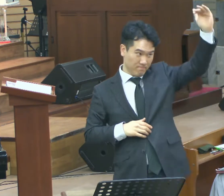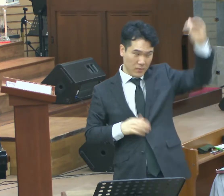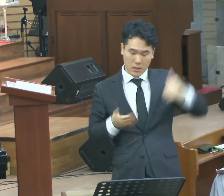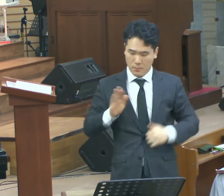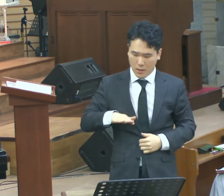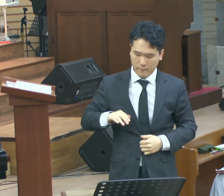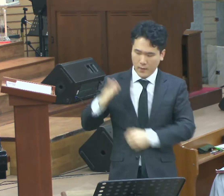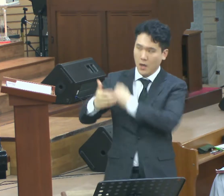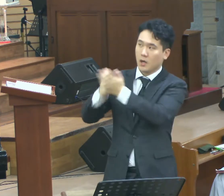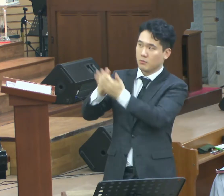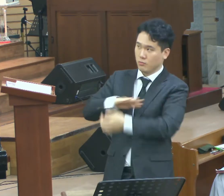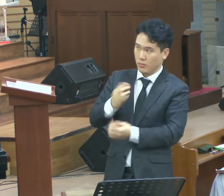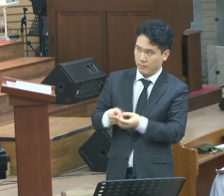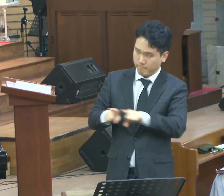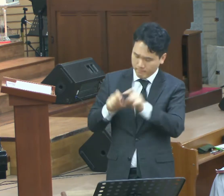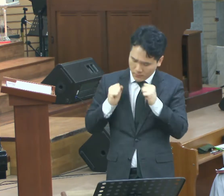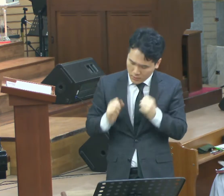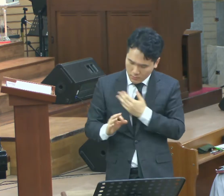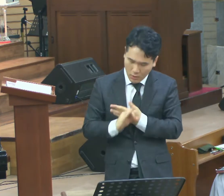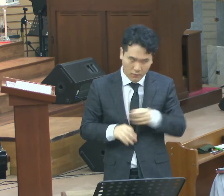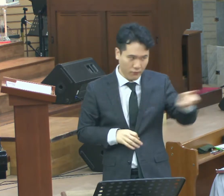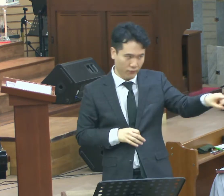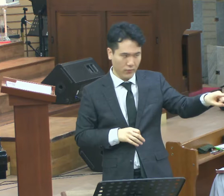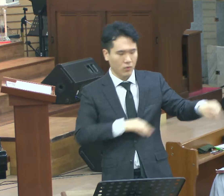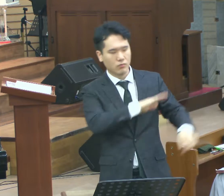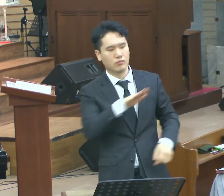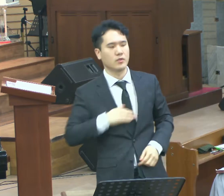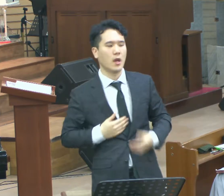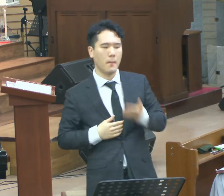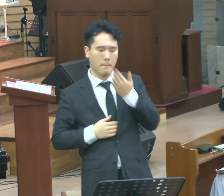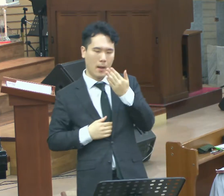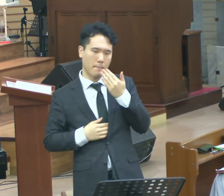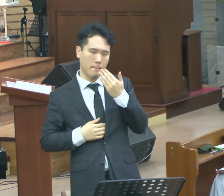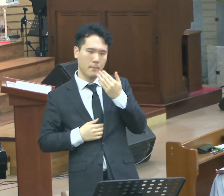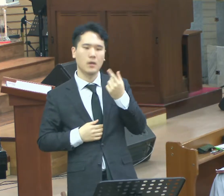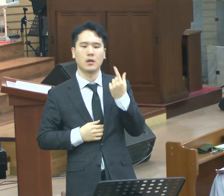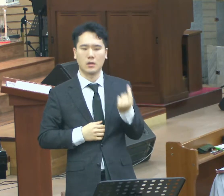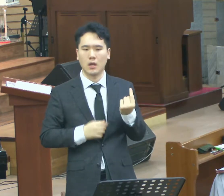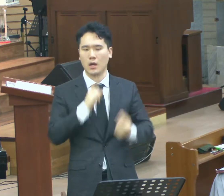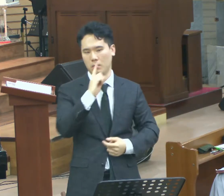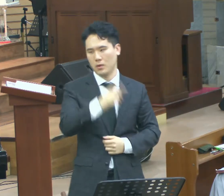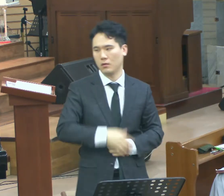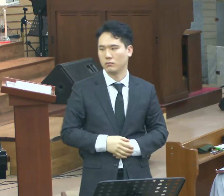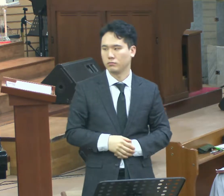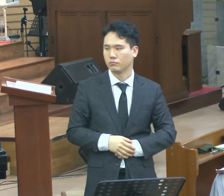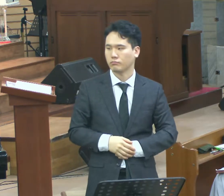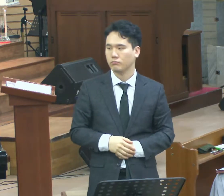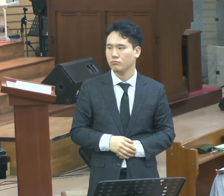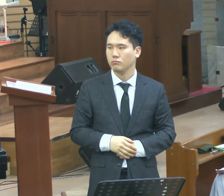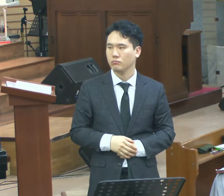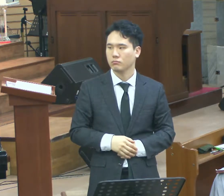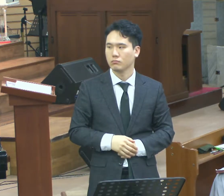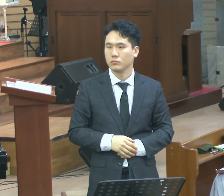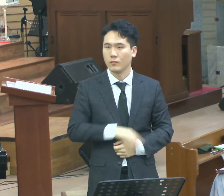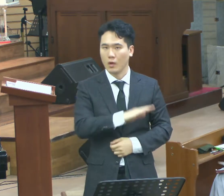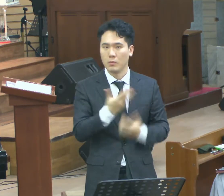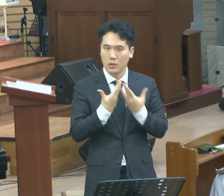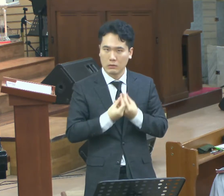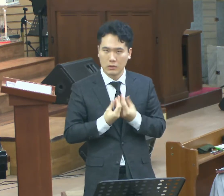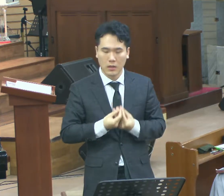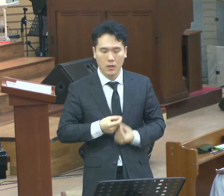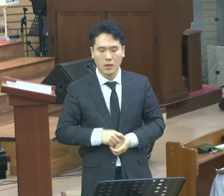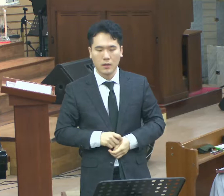벌레를 청년새가 보고 먹이로 먹다가 나이가 많이 들어서 새가 흰머리가 났어요.